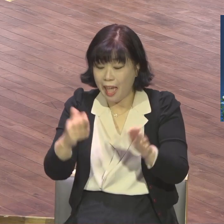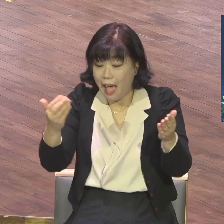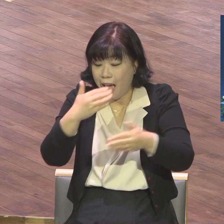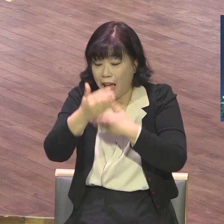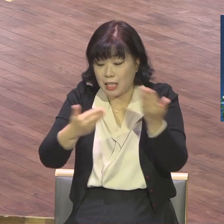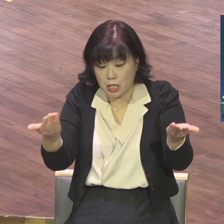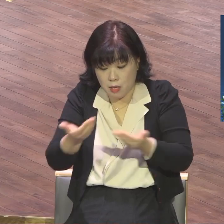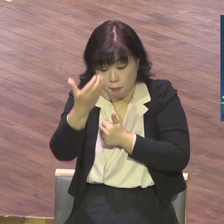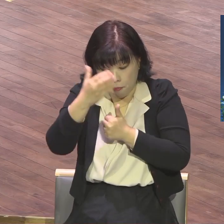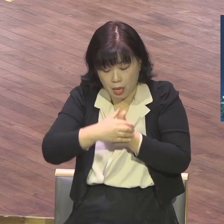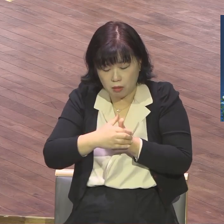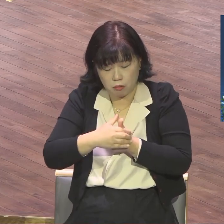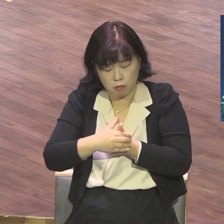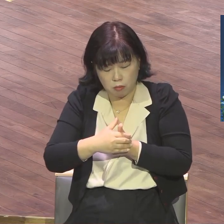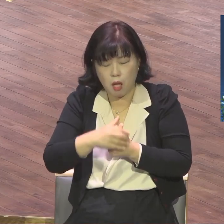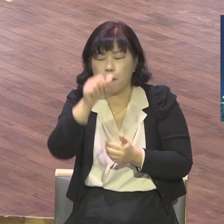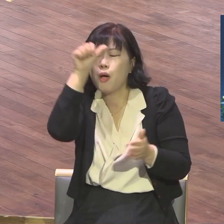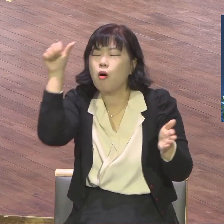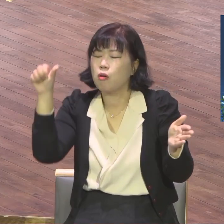뭐라도 해야 돼요.